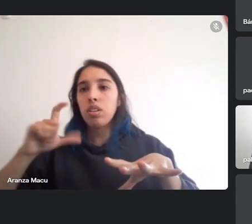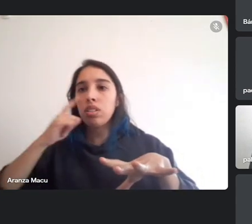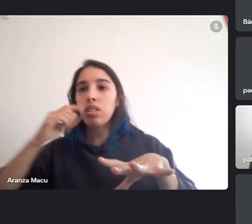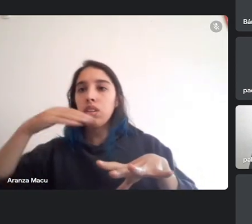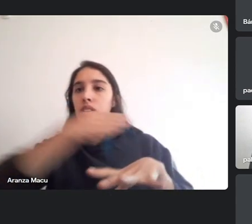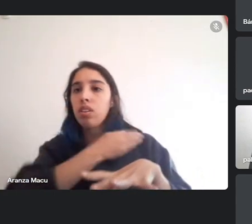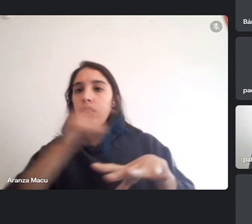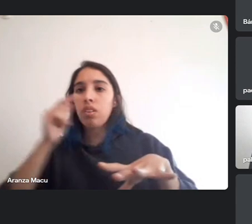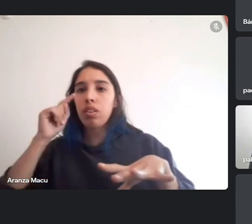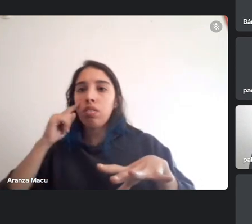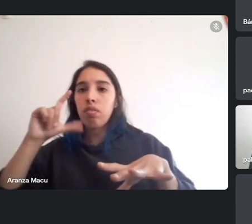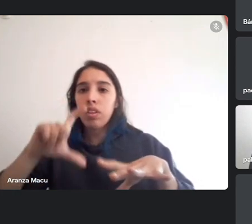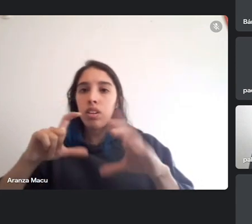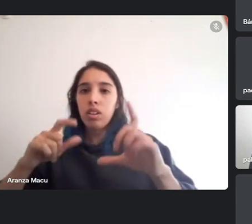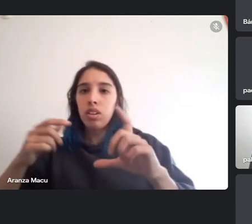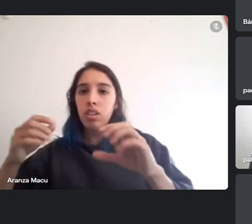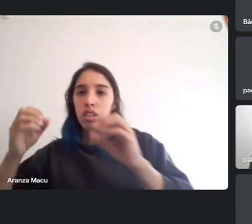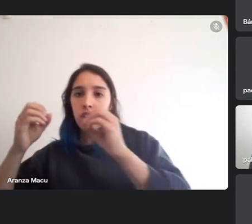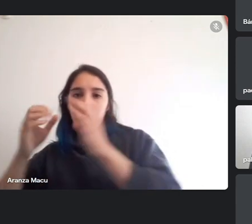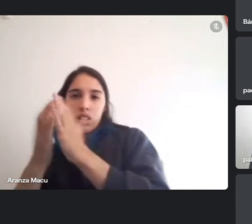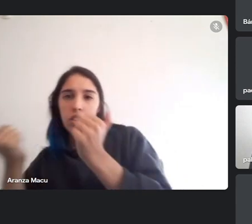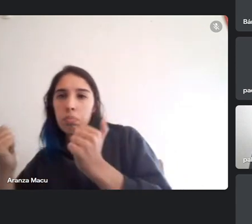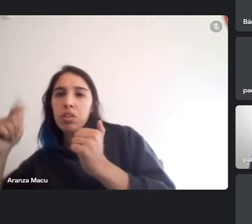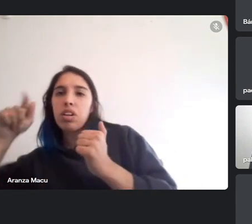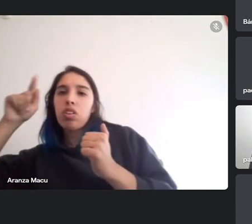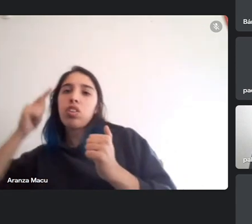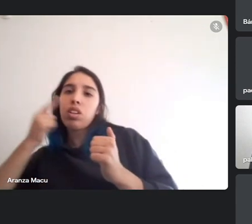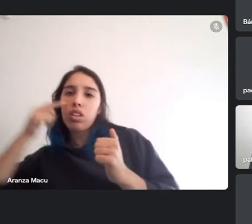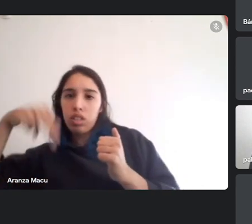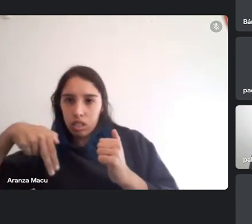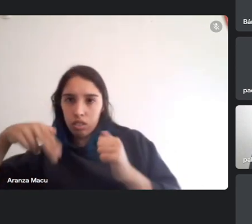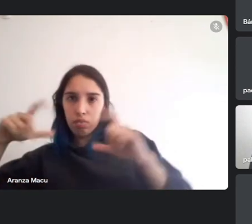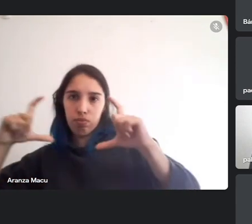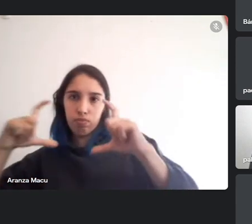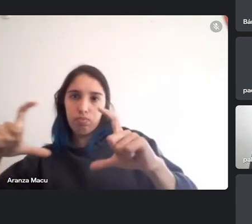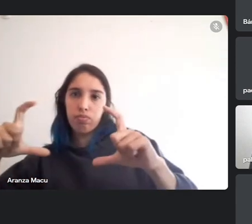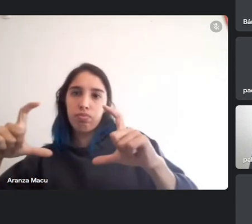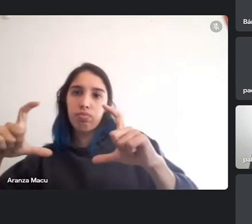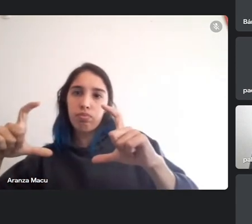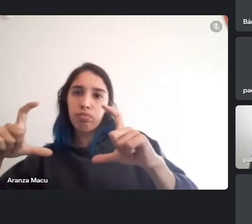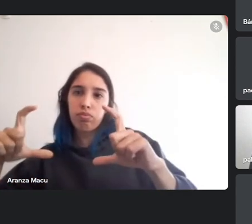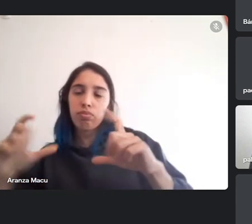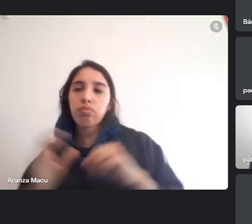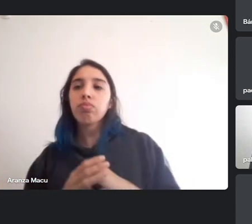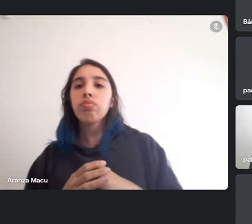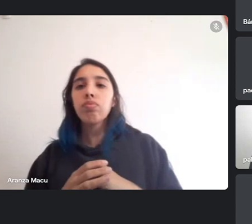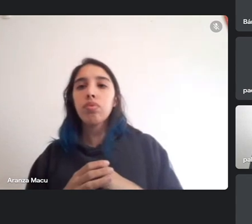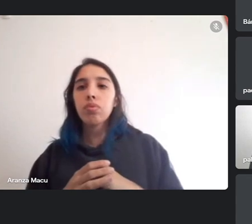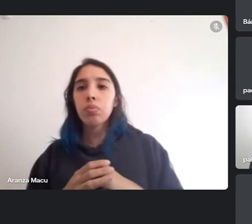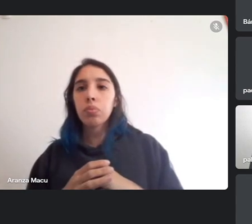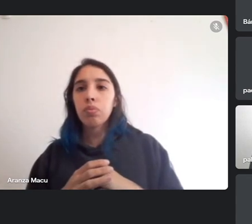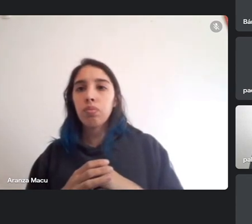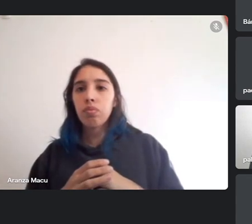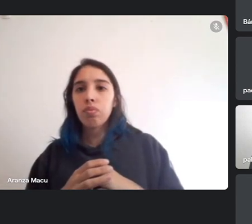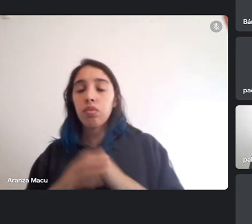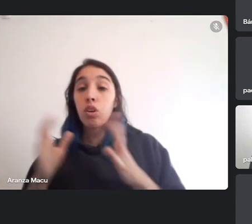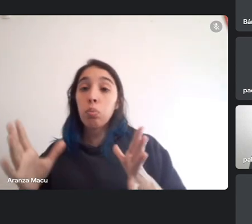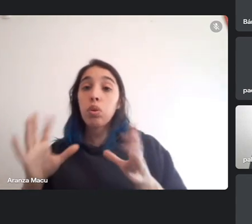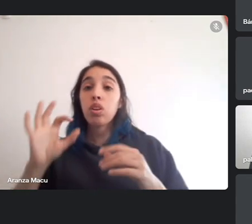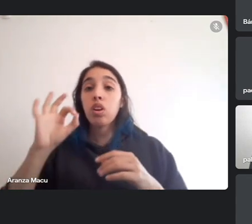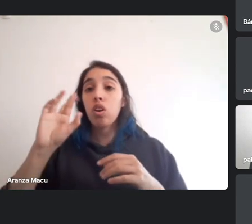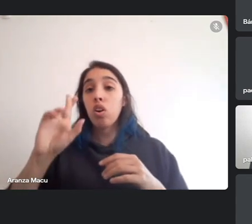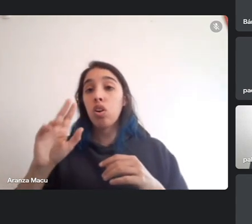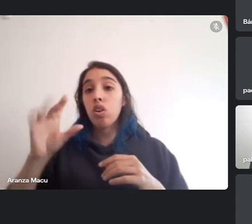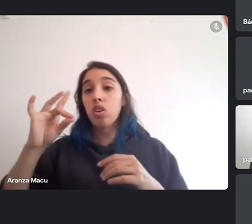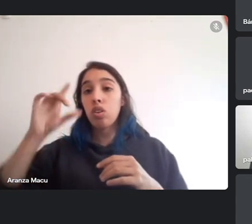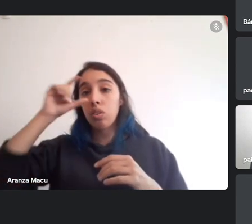to. Claro, in order to queda fuera, que todo eso es un conector o una preposición que